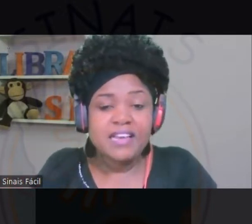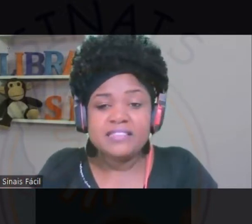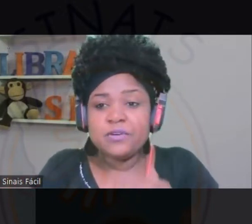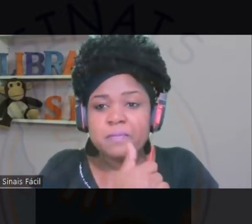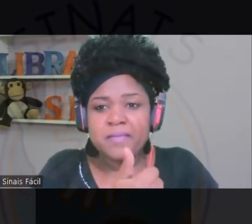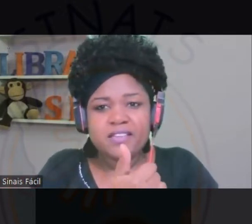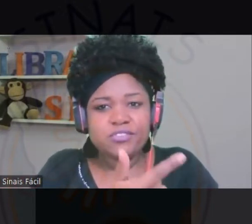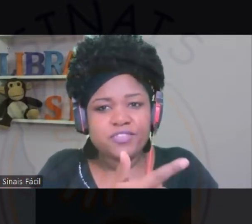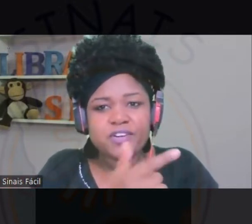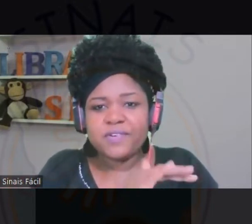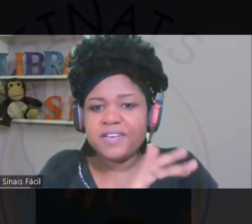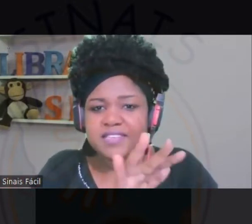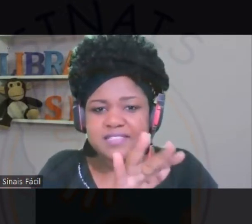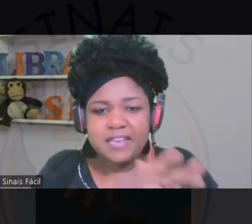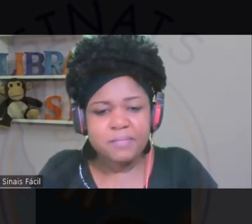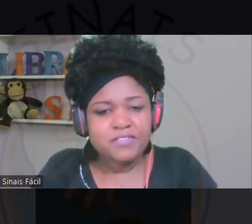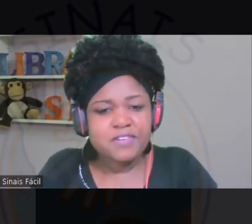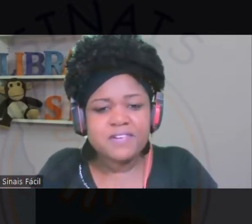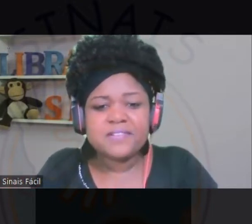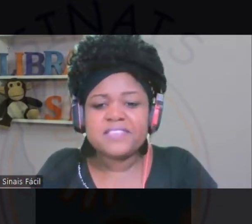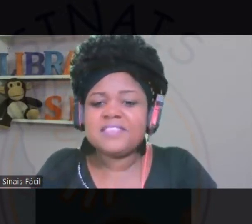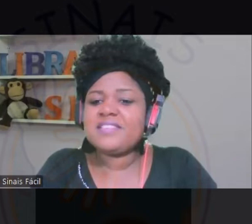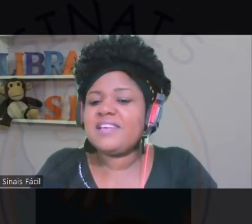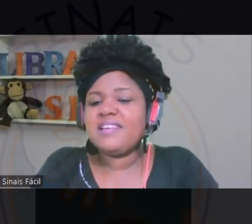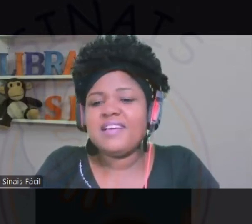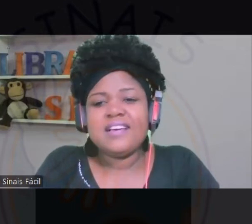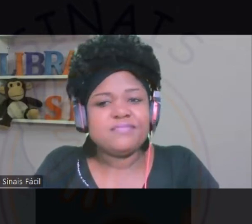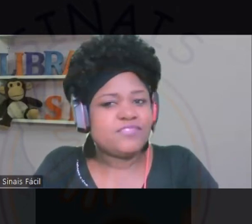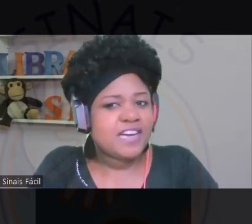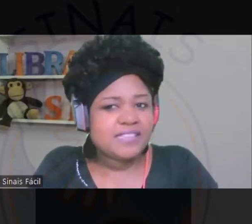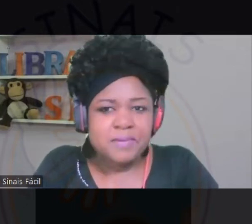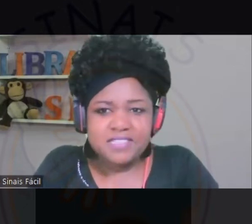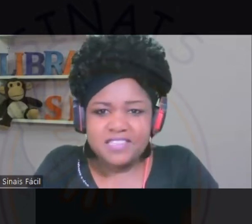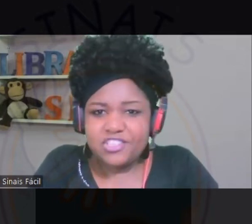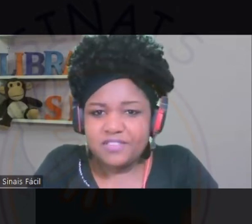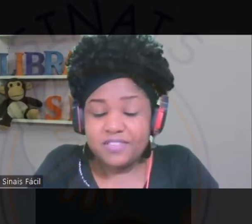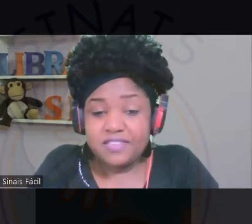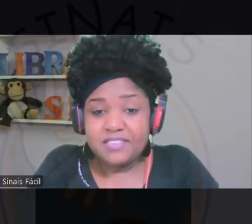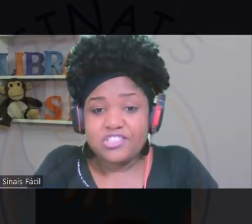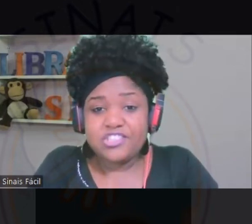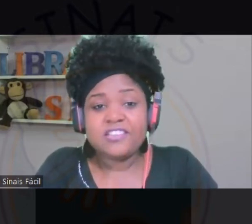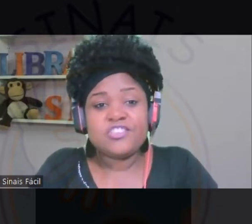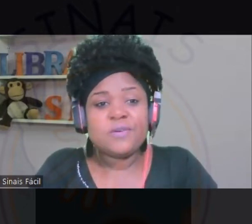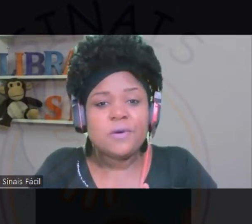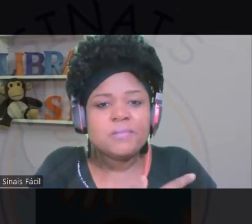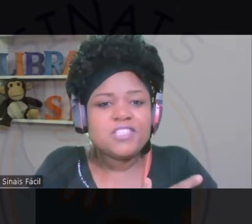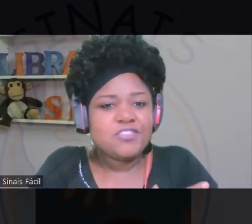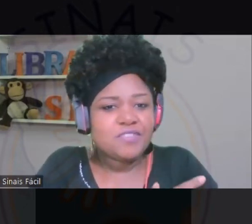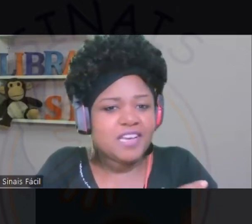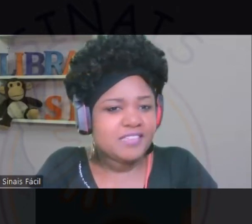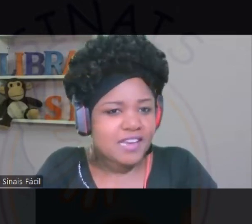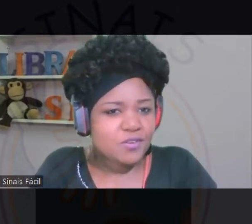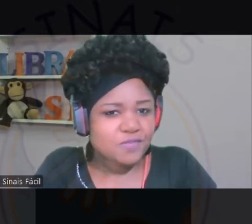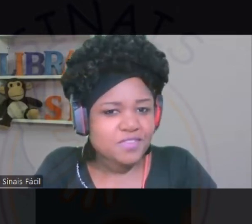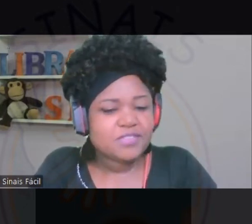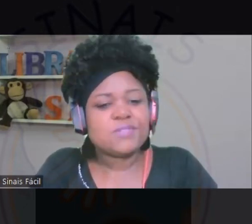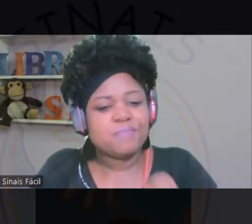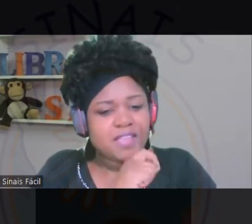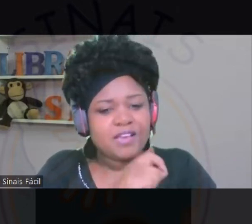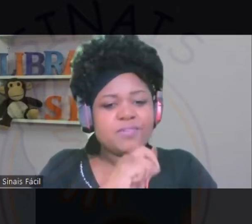Então, medo, vergonha sempre vão acontecer, vai estar presente na vida da gente, e como a gente vai lidar com isso? É o que a